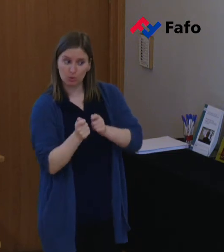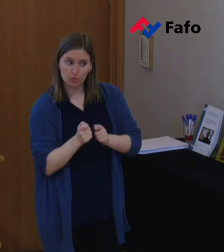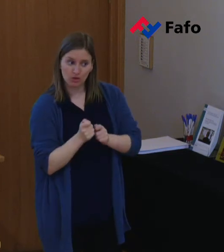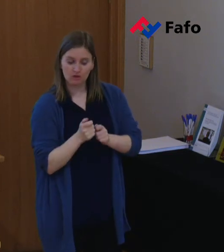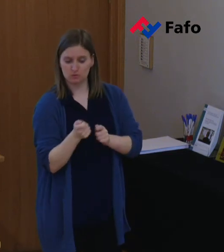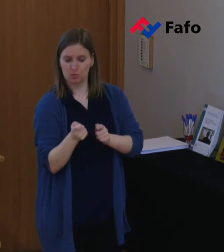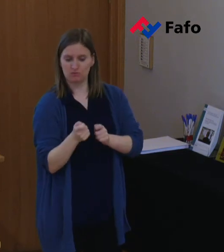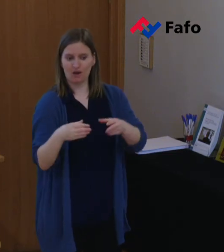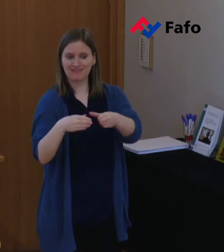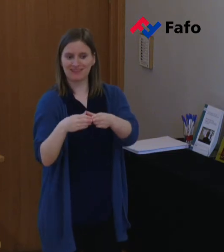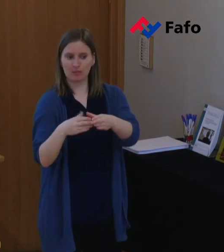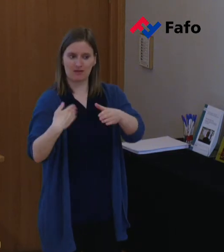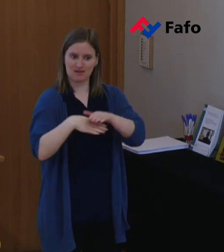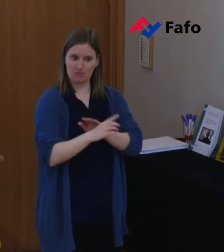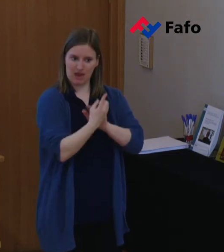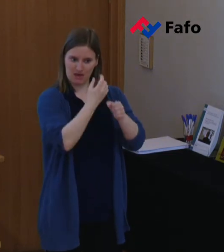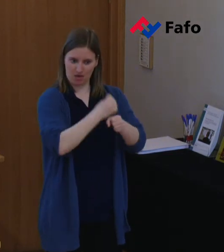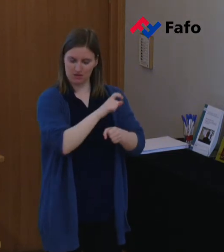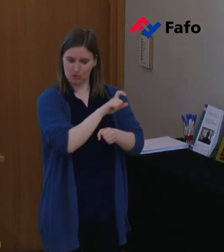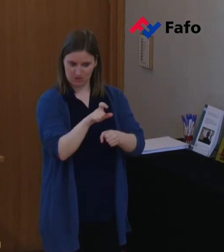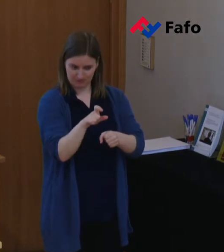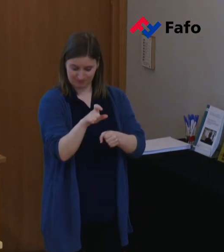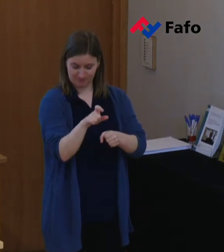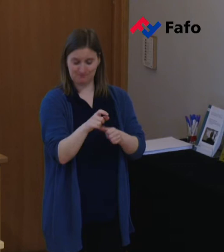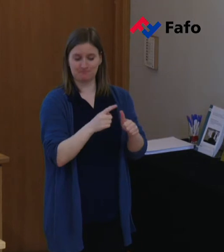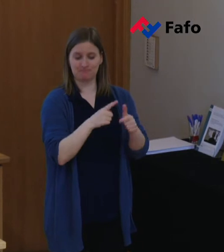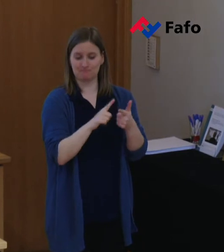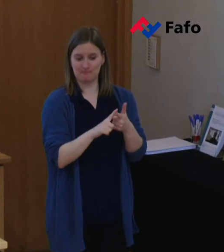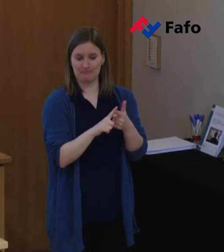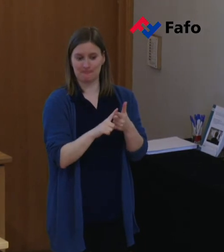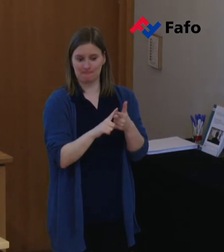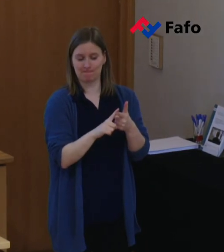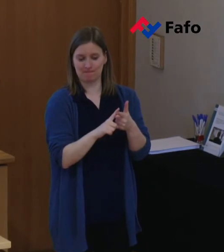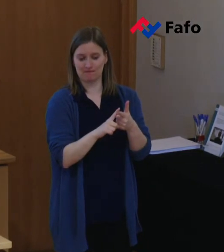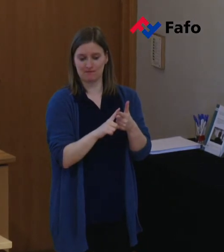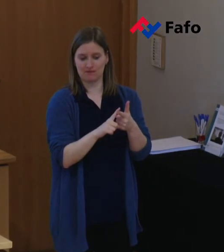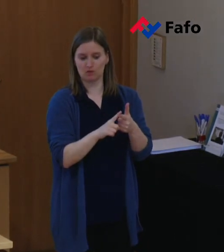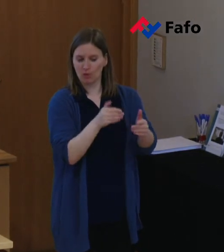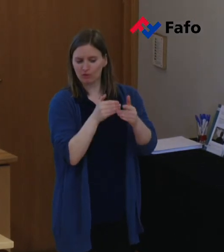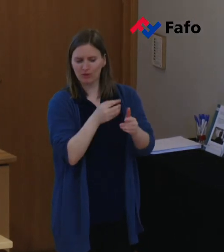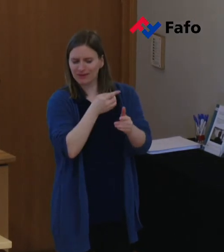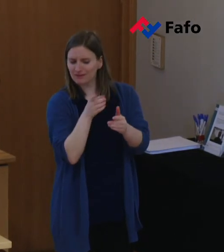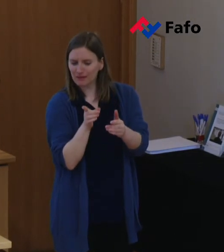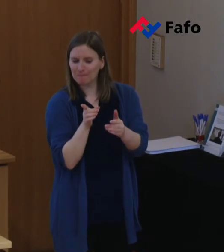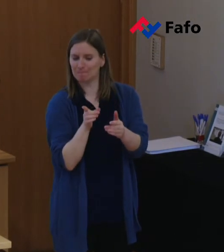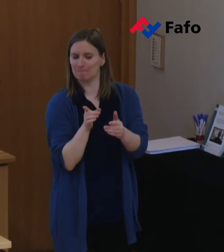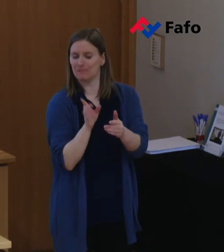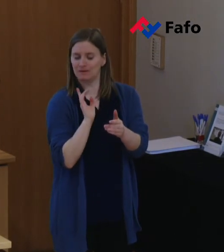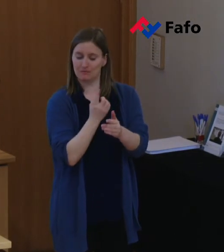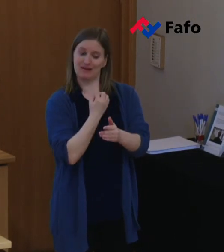fra teamet hjem til deg en gang I uka. Det betyr jo også at du må på en måte forholde deg til de, men det